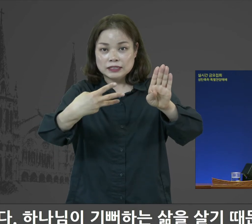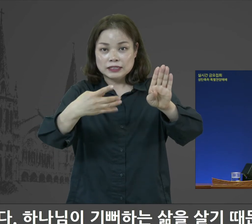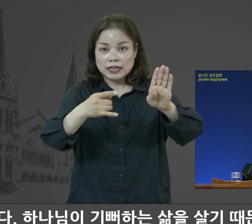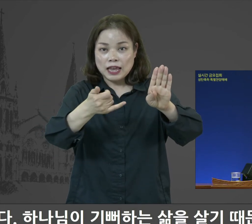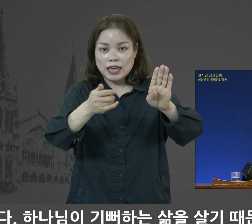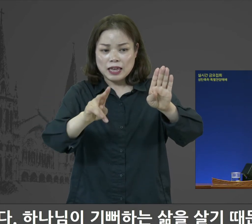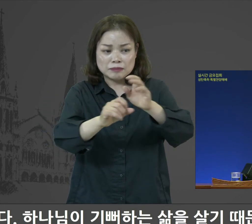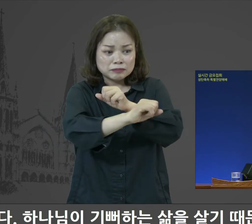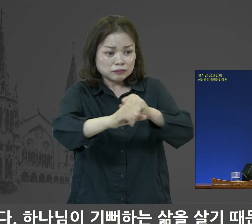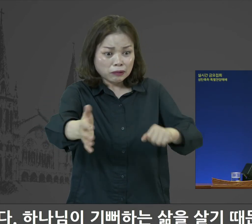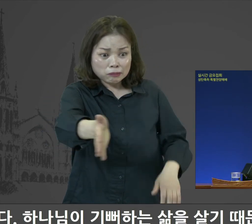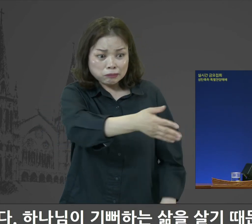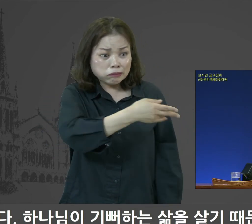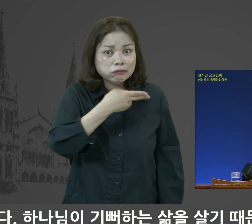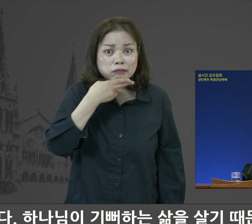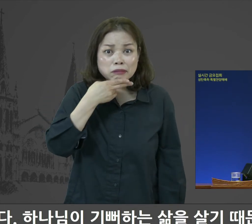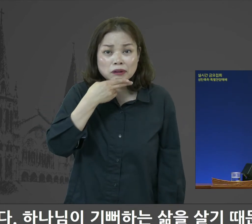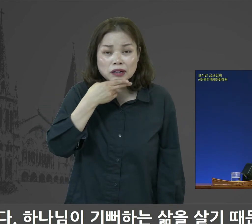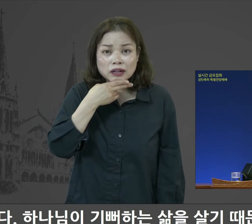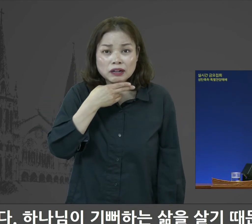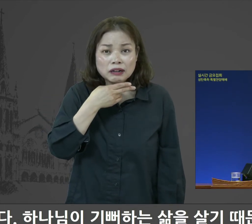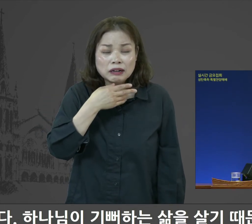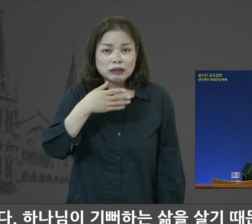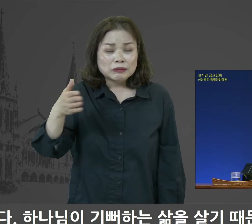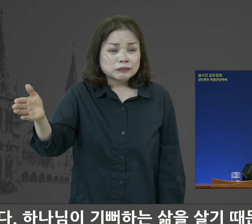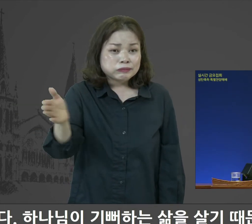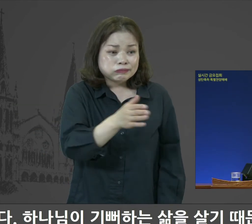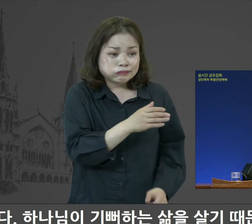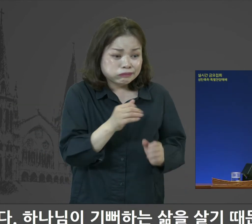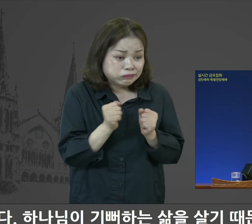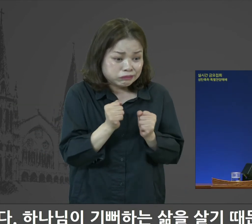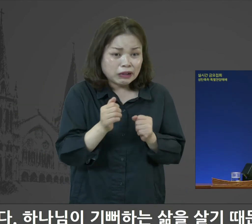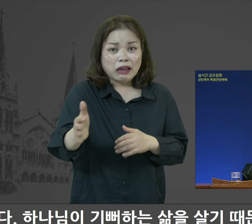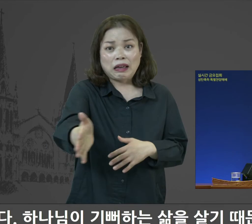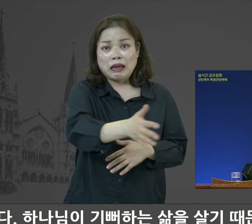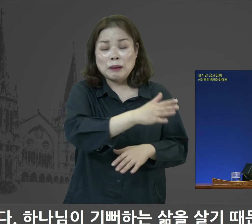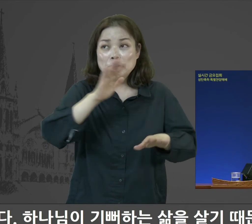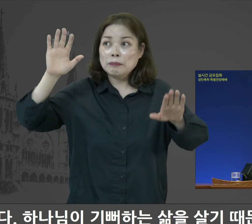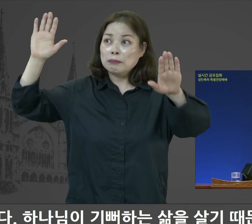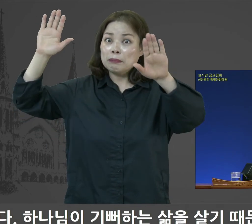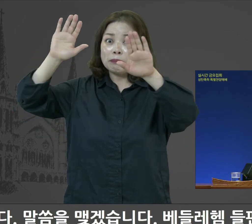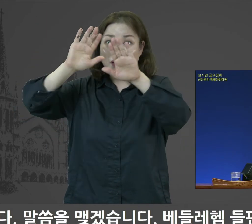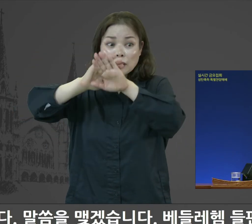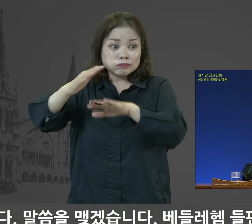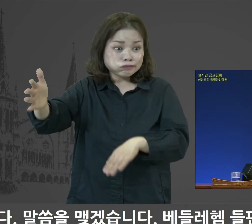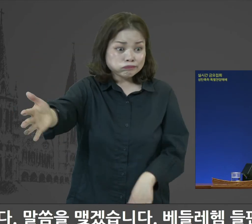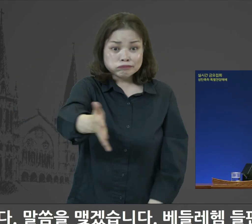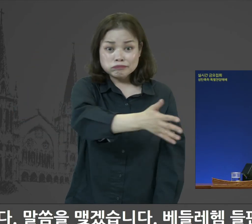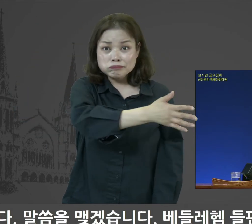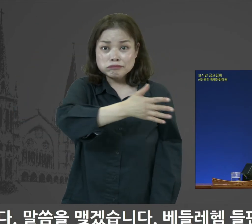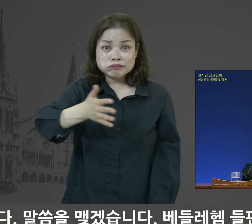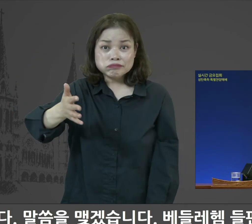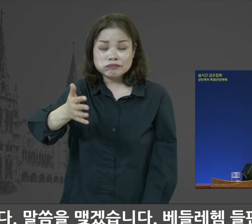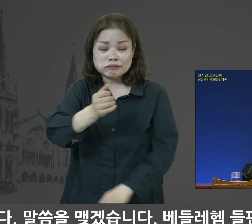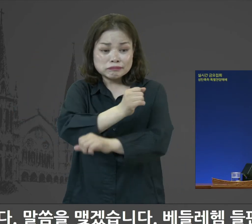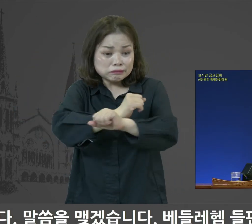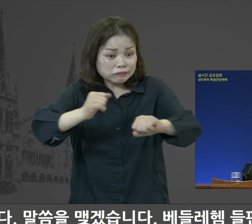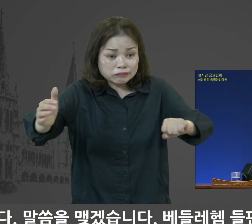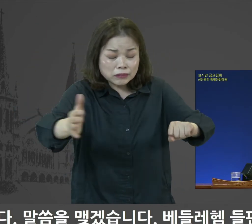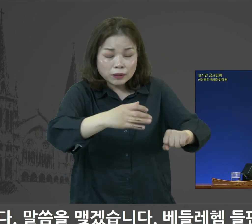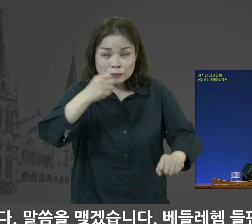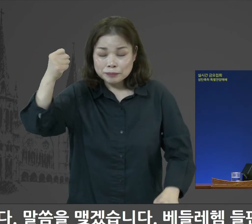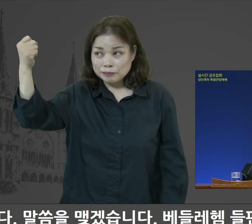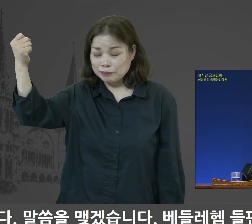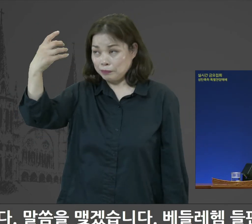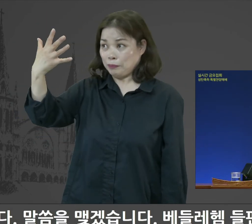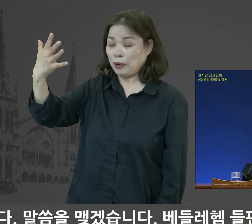아무것도 아니었습니다. 정말 적막한 들판이었습니다. 밤에 아무것도 없는 그 들판에 갑자기